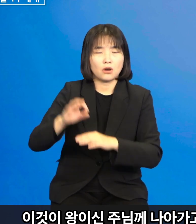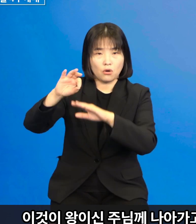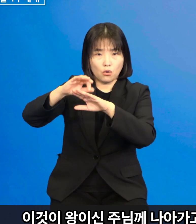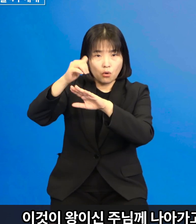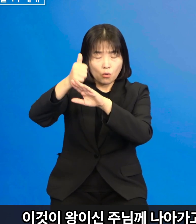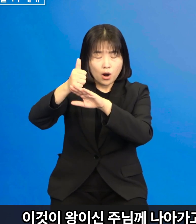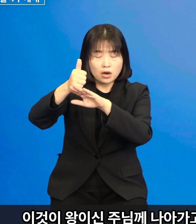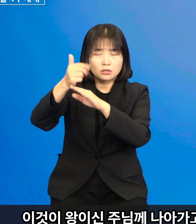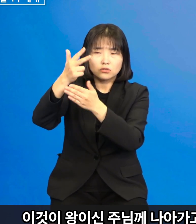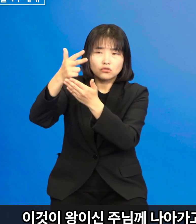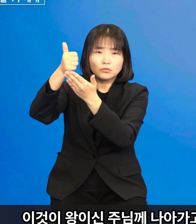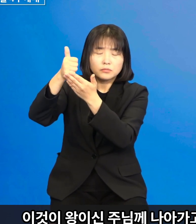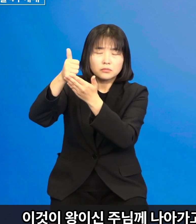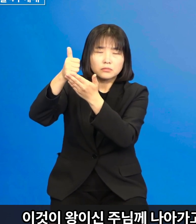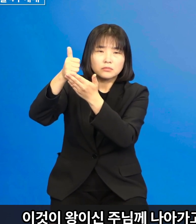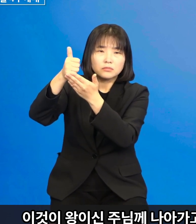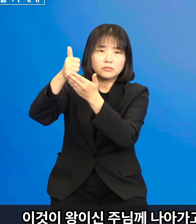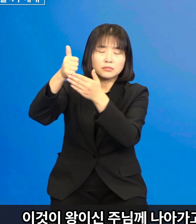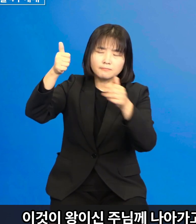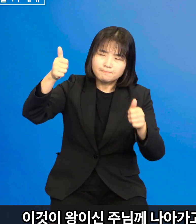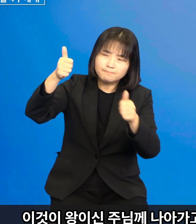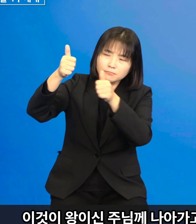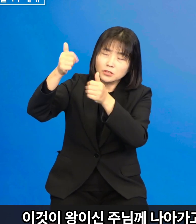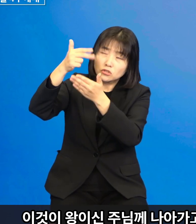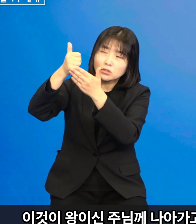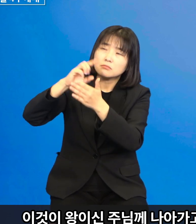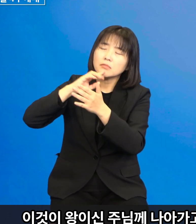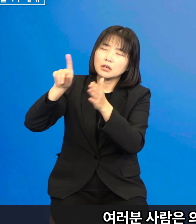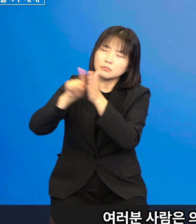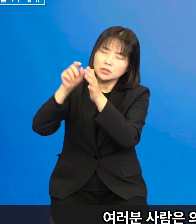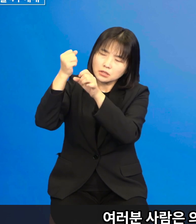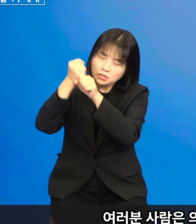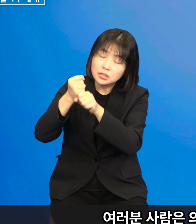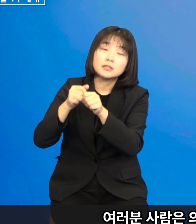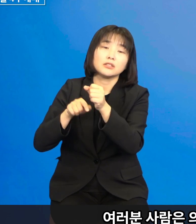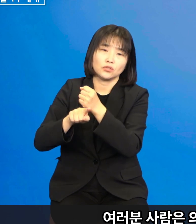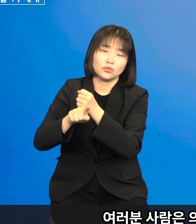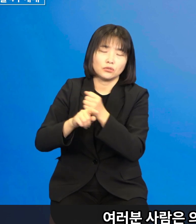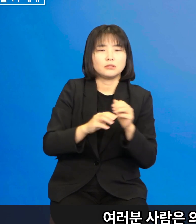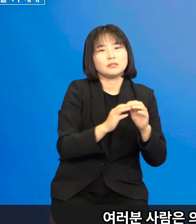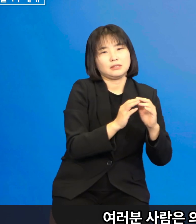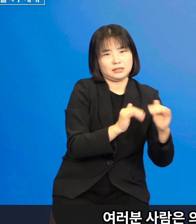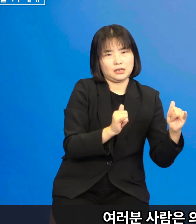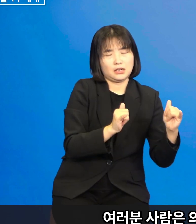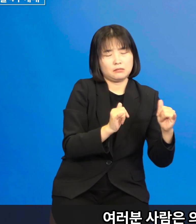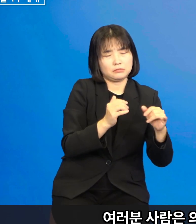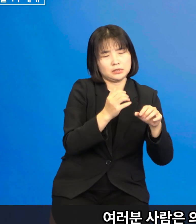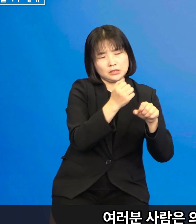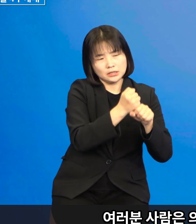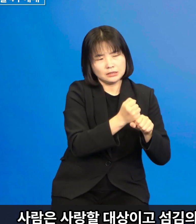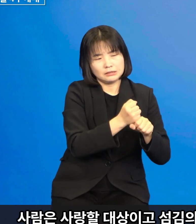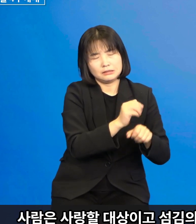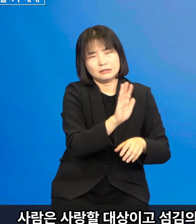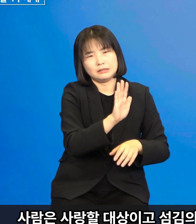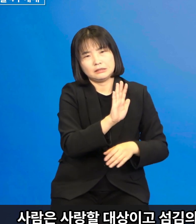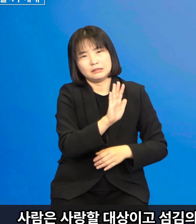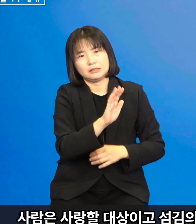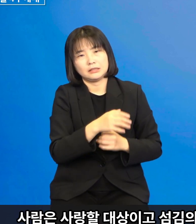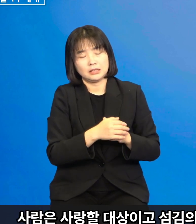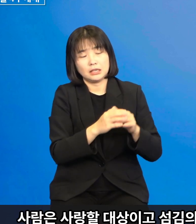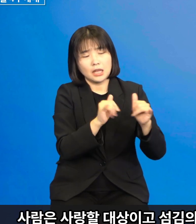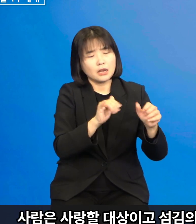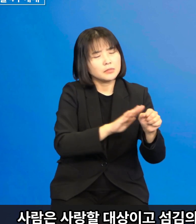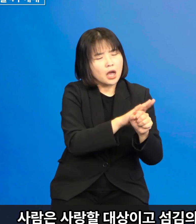왕이신 주님께 나아가고 그분만을 의지해야 되는 이유예요. 여러분, 사람은 의지할 대상이 아닙니다. 사람은